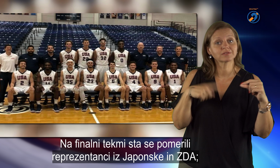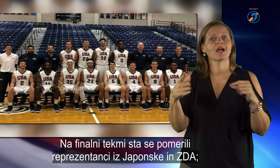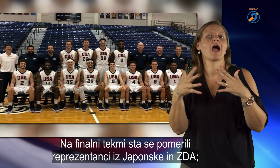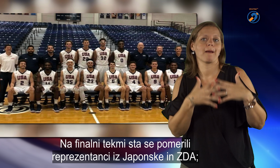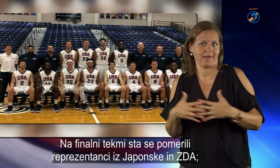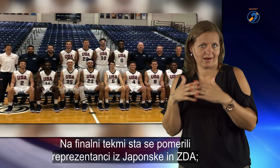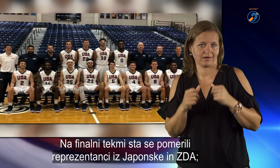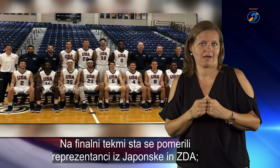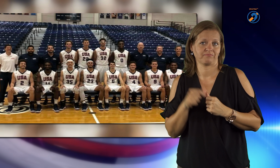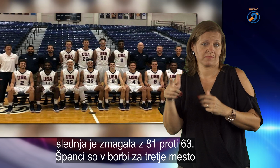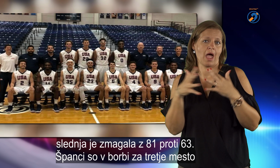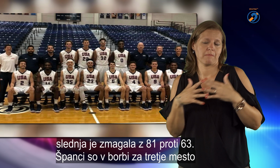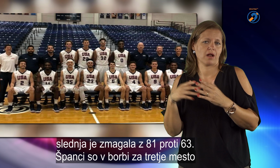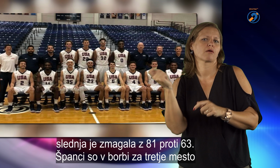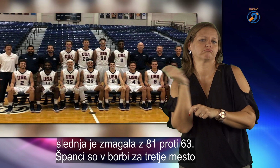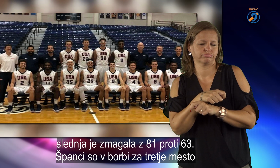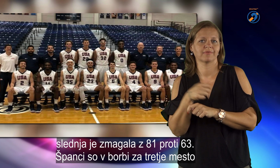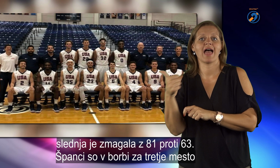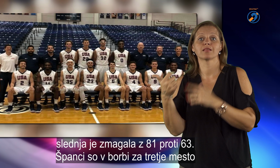in ZDA, slednja je zmagala z